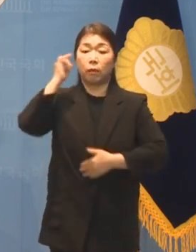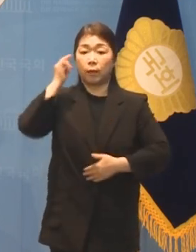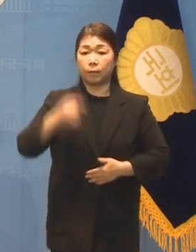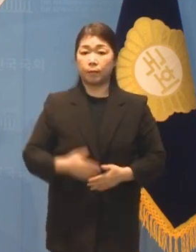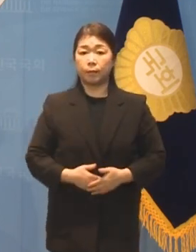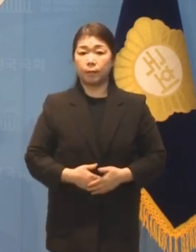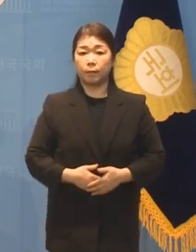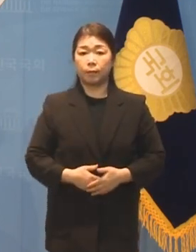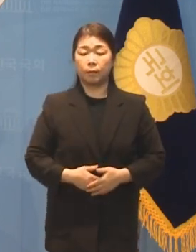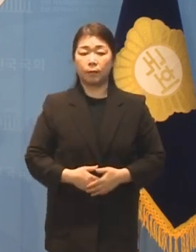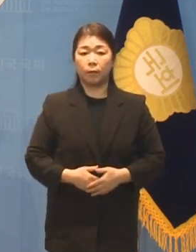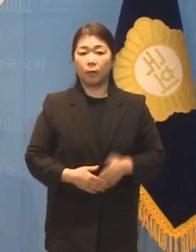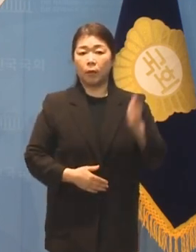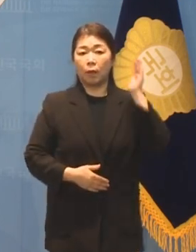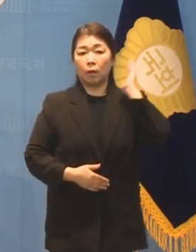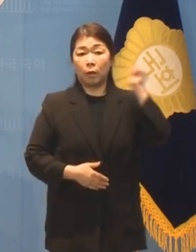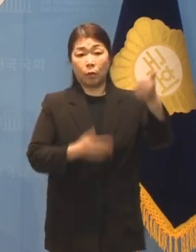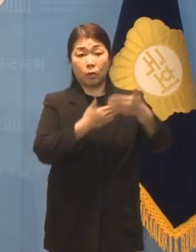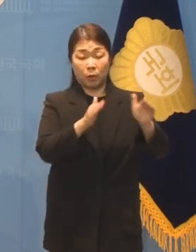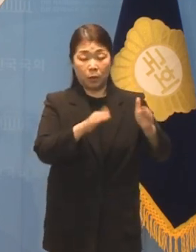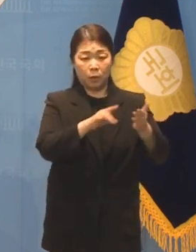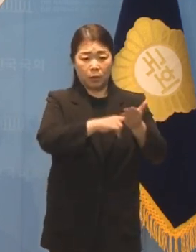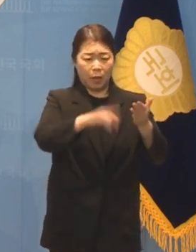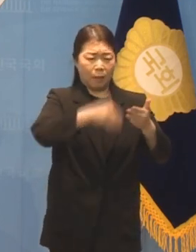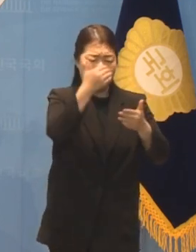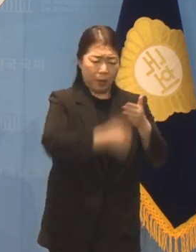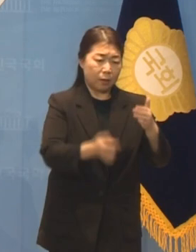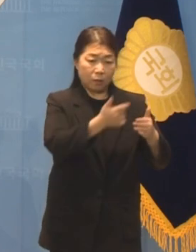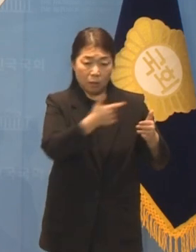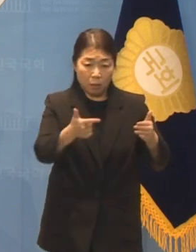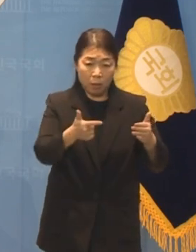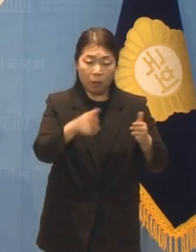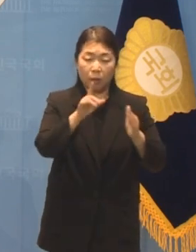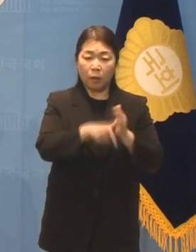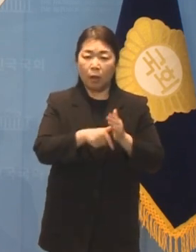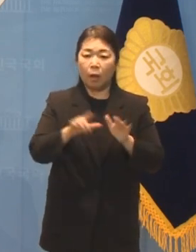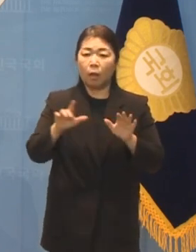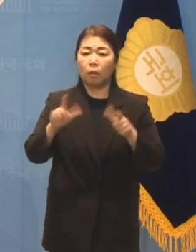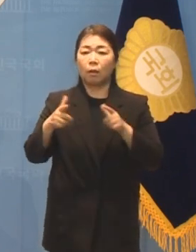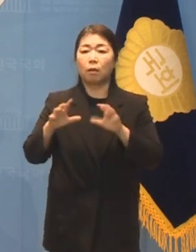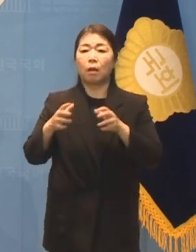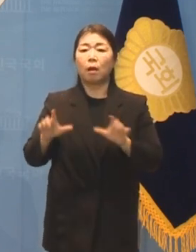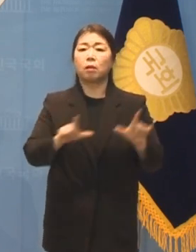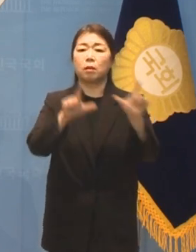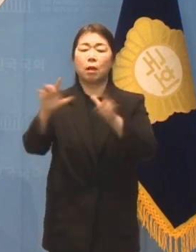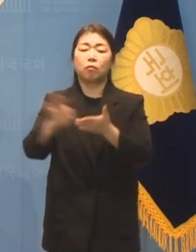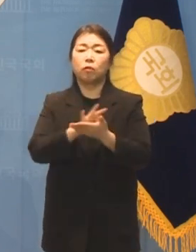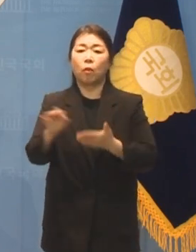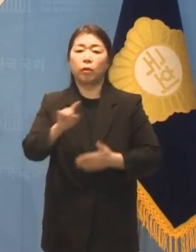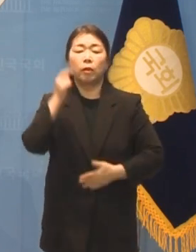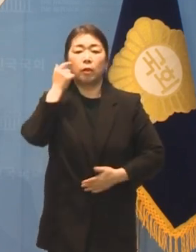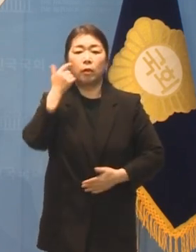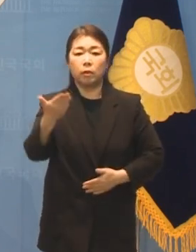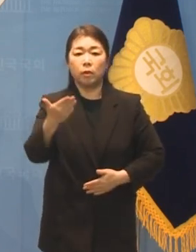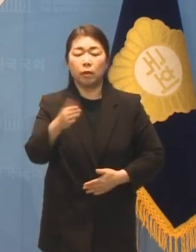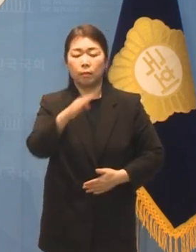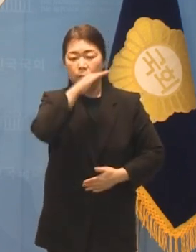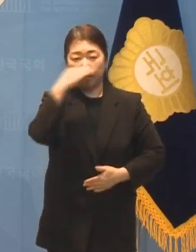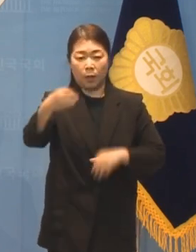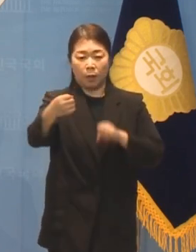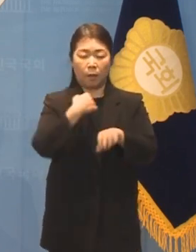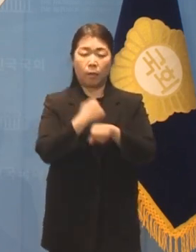대통령실은 대규모 감세로 인한 국가 재정 파탄을 어떻게 해결할 것인지 그것부터 똑바로